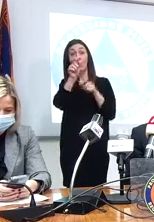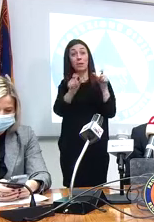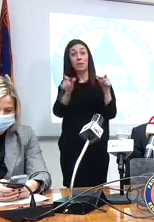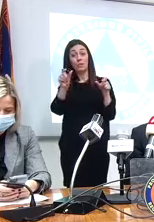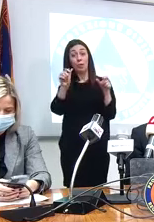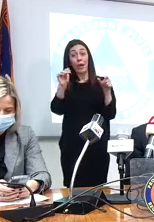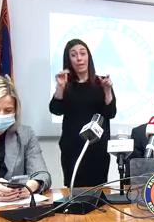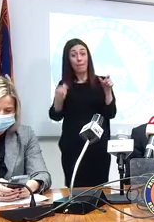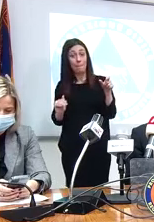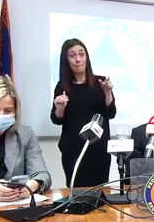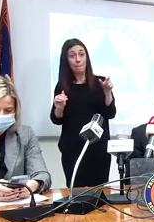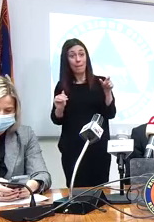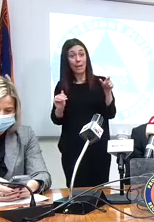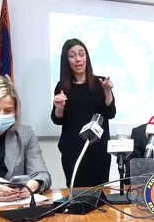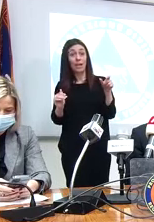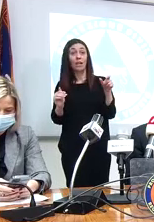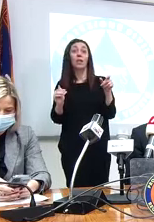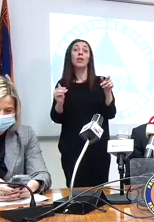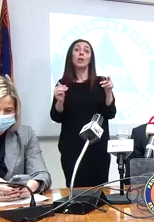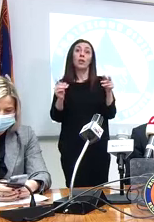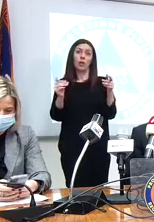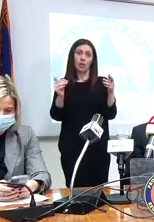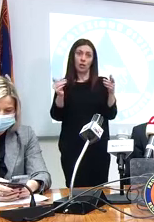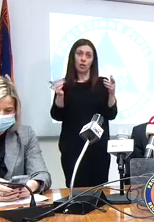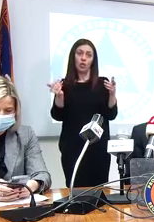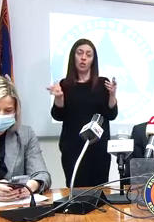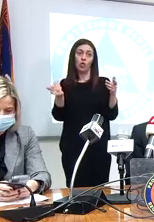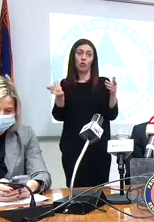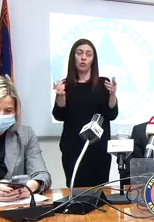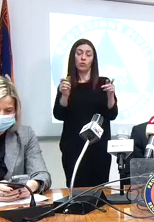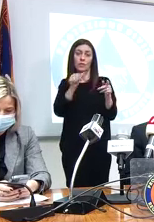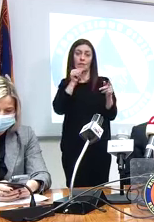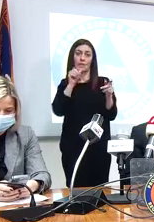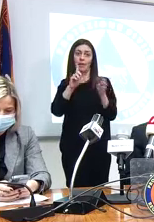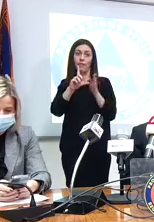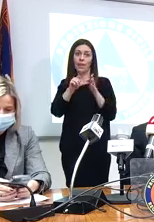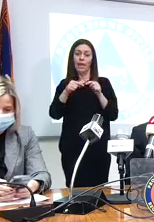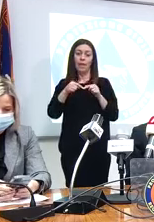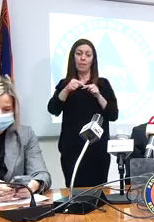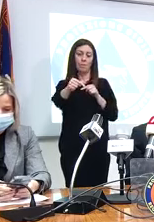in pochissimo tempo i malati Covid, e quindi avremo una